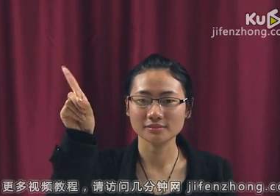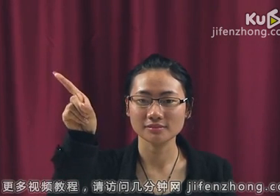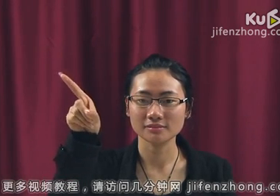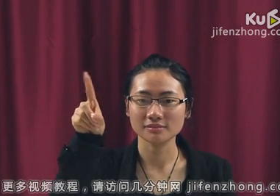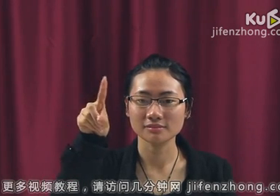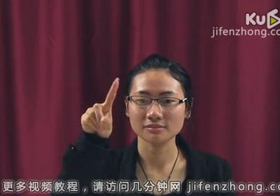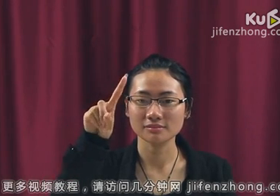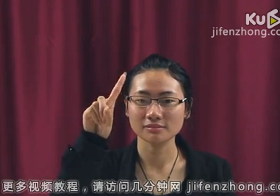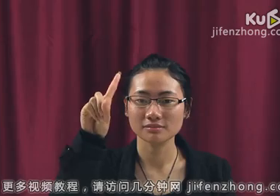圈。